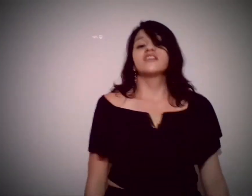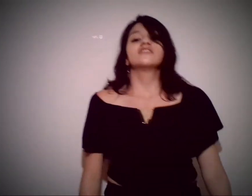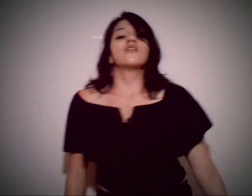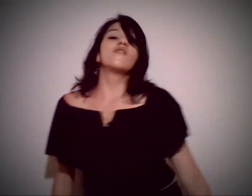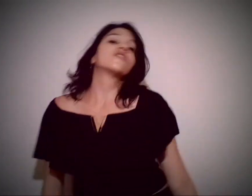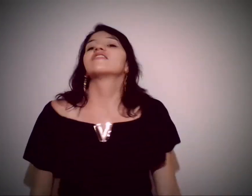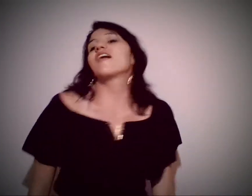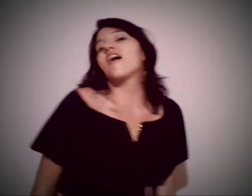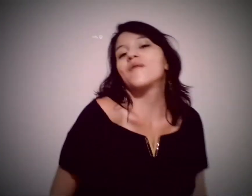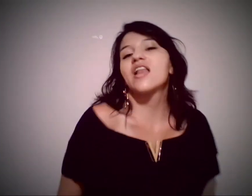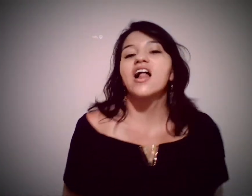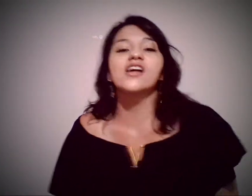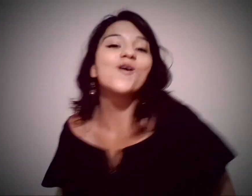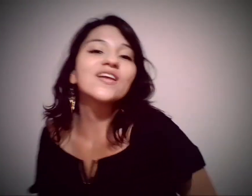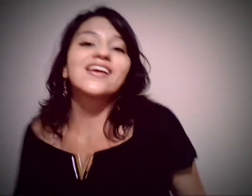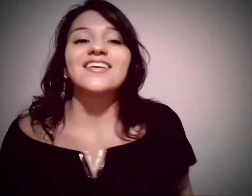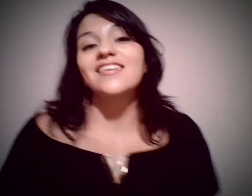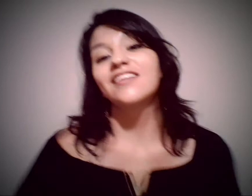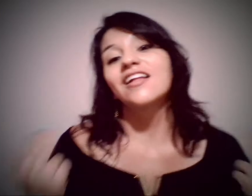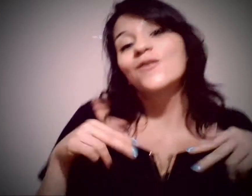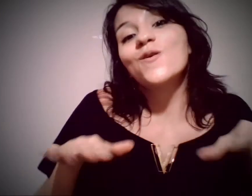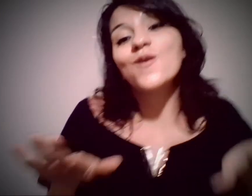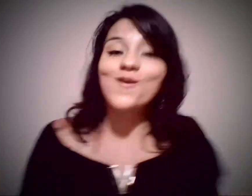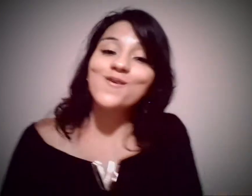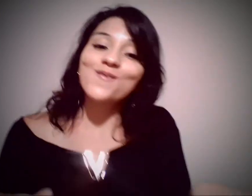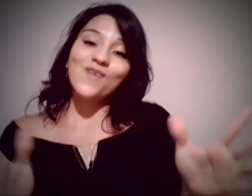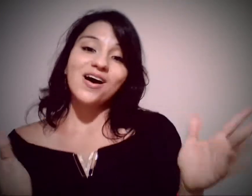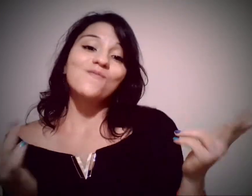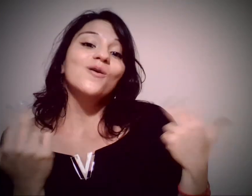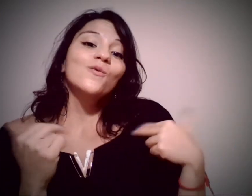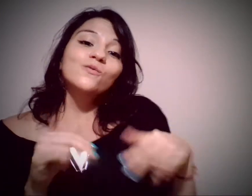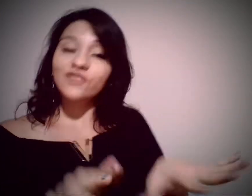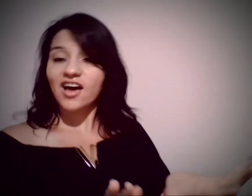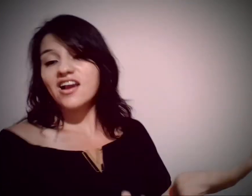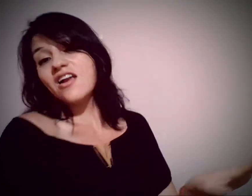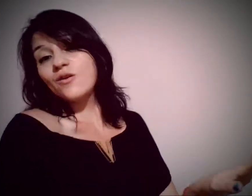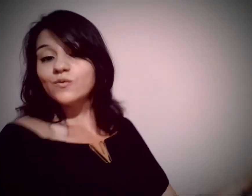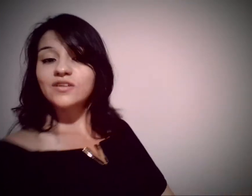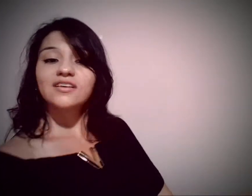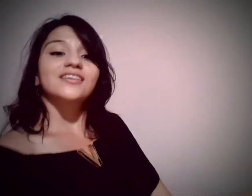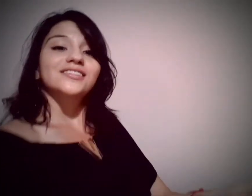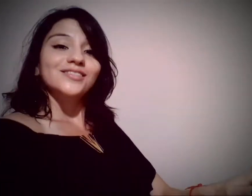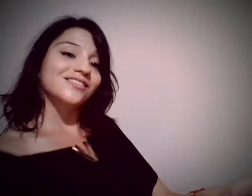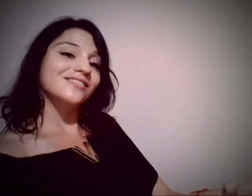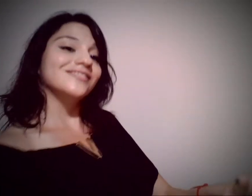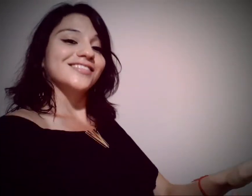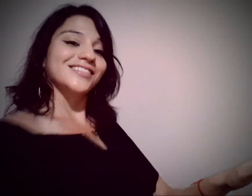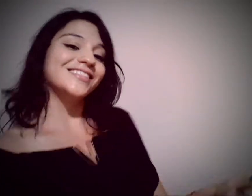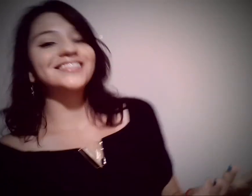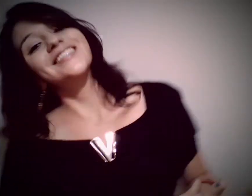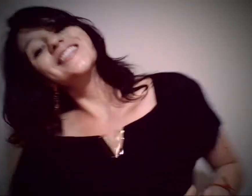Tráeme el alcohol, que quita el dolor, vamos a juntar la luna y el sol Súbeme la radio,